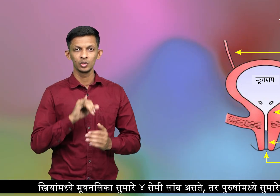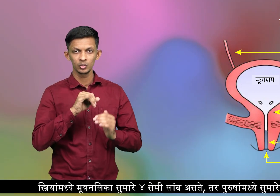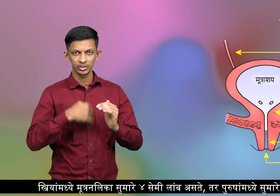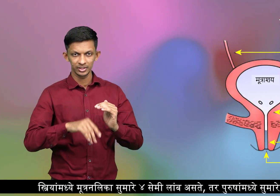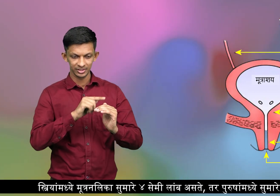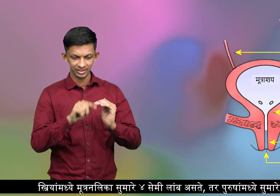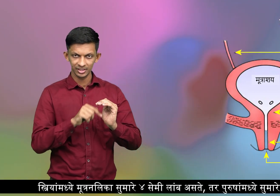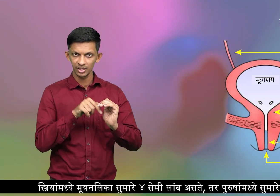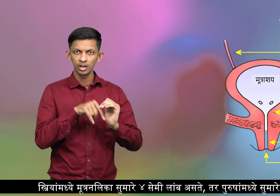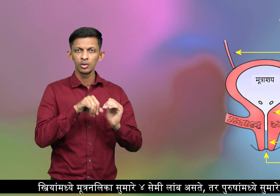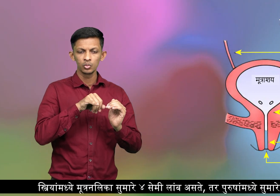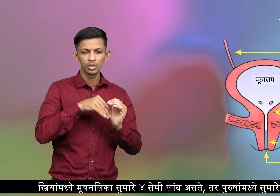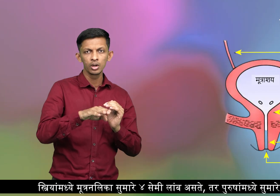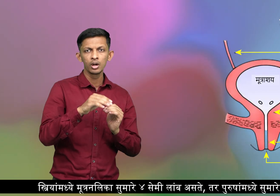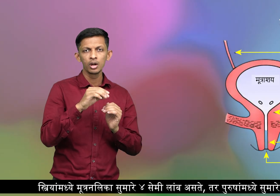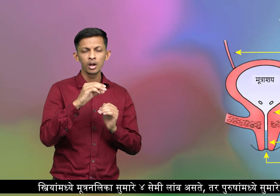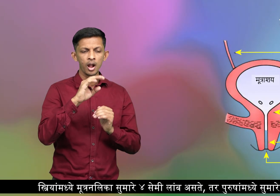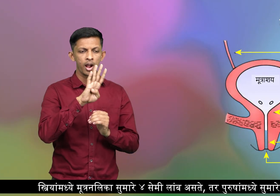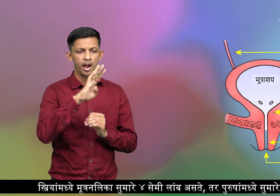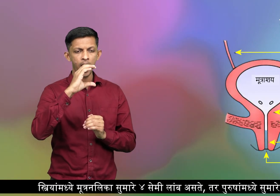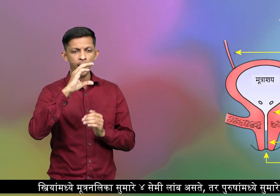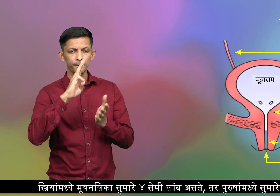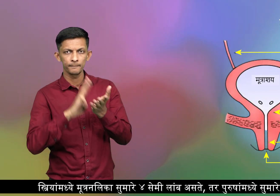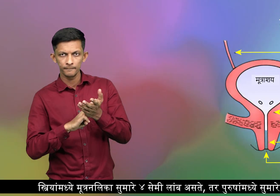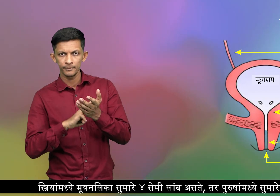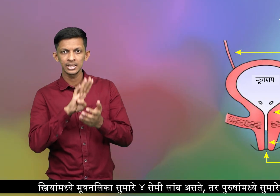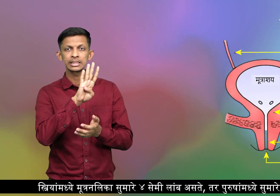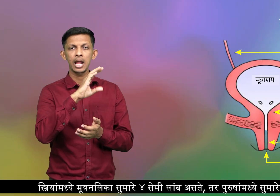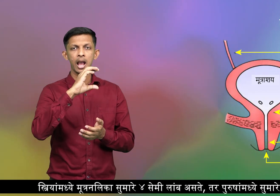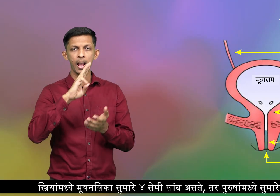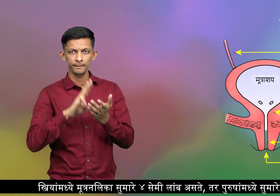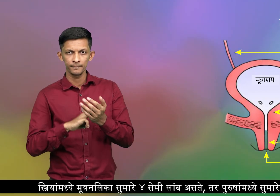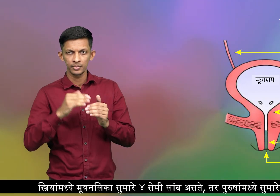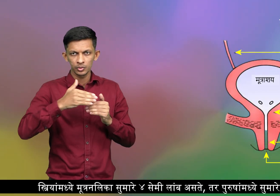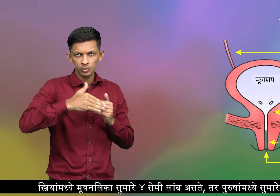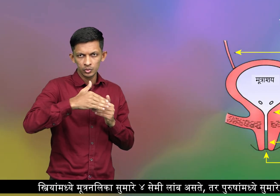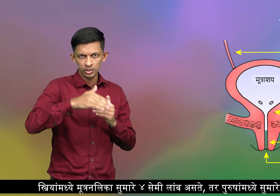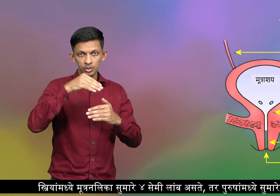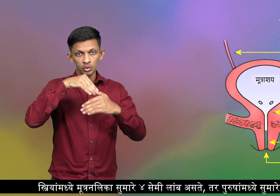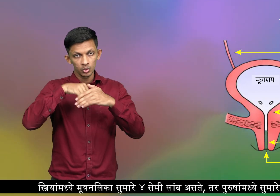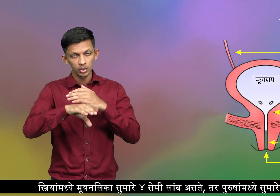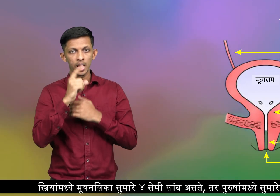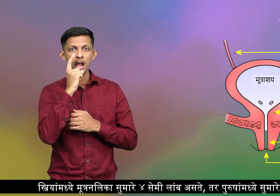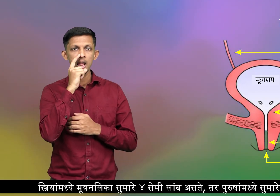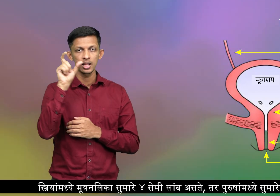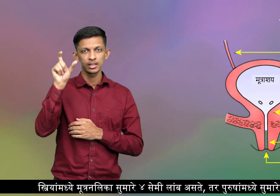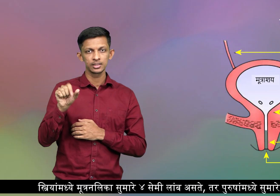स्त्रियांमध्ये मूत्रनलिका सुमारे 4 सेंटीमीटर लांब असते, तर पुरुषांमध्ये सुमारे 20 सेंटीमीटर लांब असते.